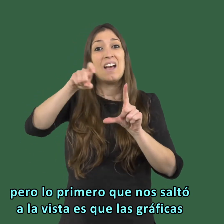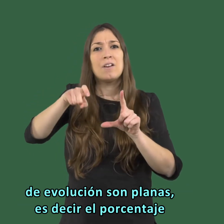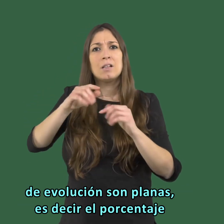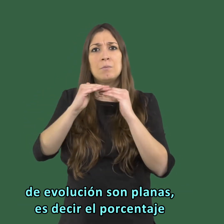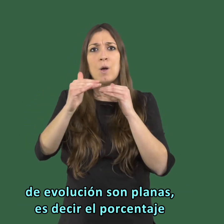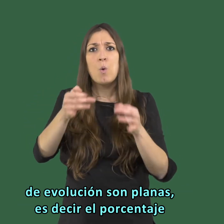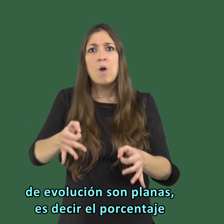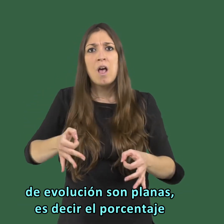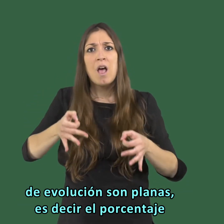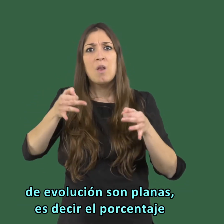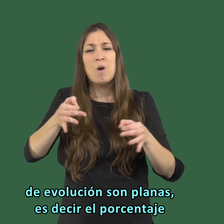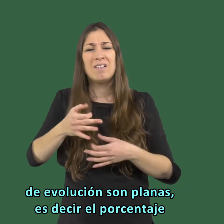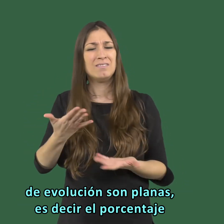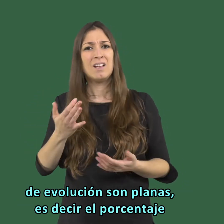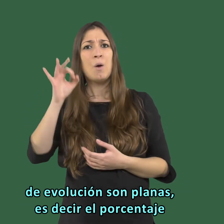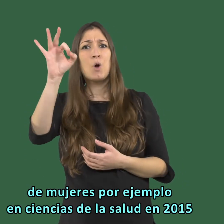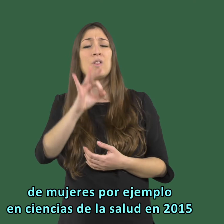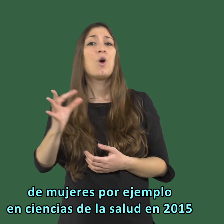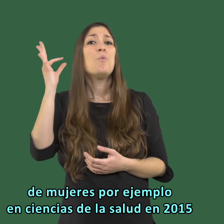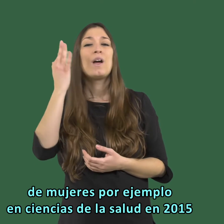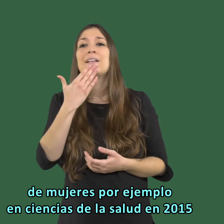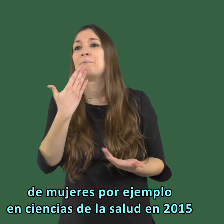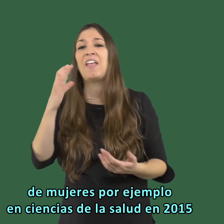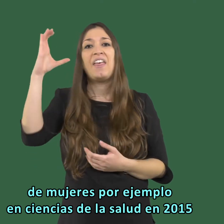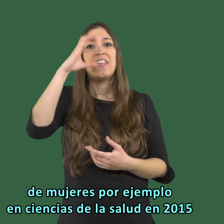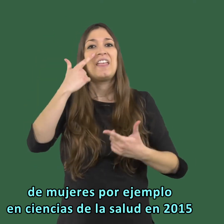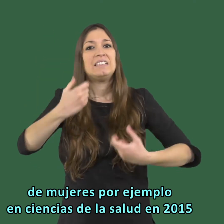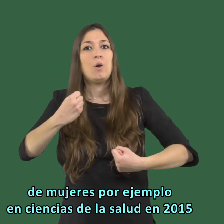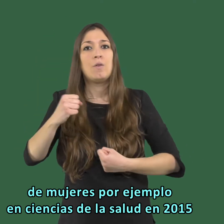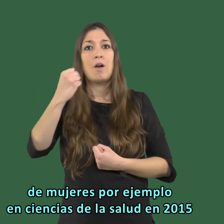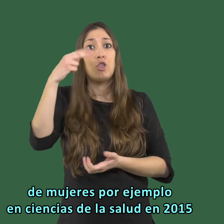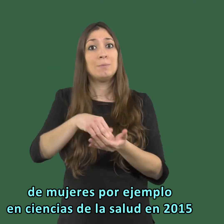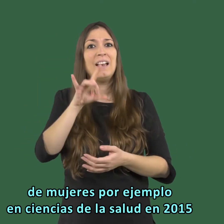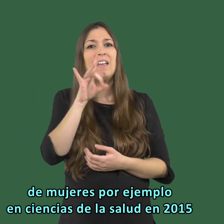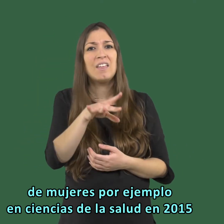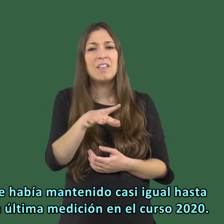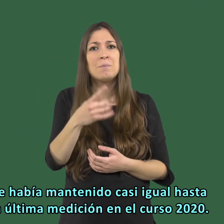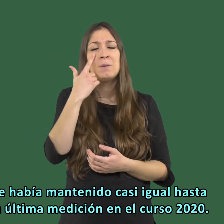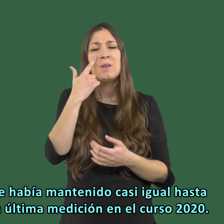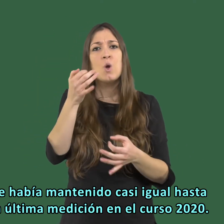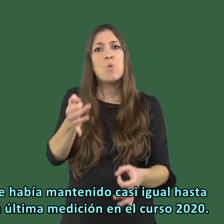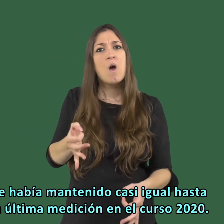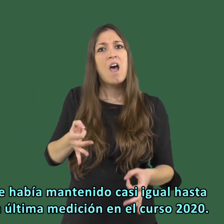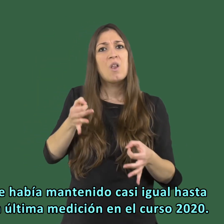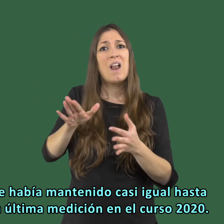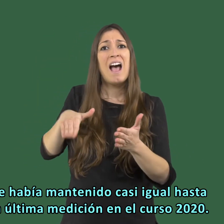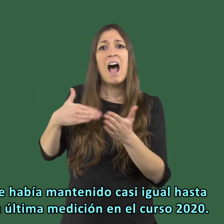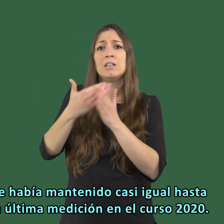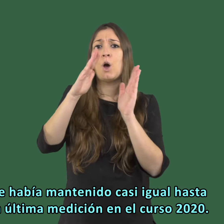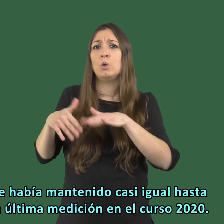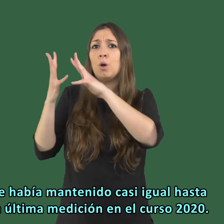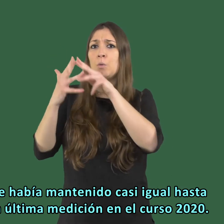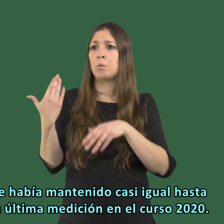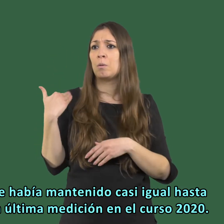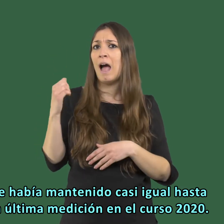gráficas de evolución son planas. Es decir, el porcentaje de mujeres, por ejemplo, en ciencias de salud en 2015, se había mantenido casi igual hasta la